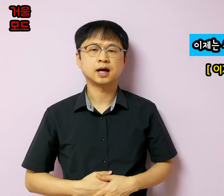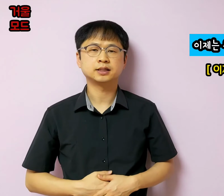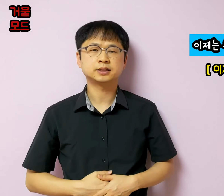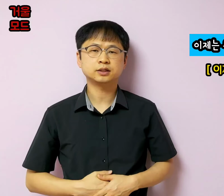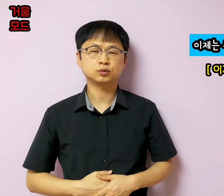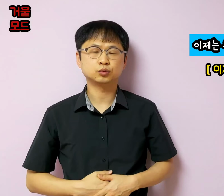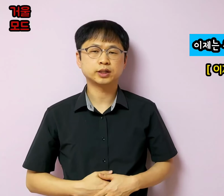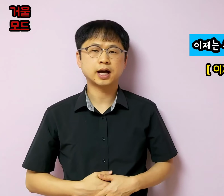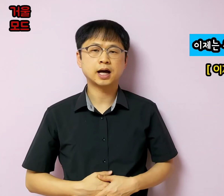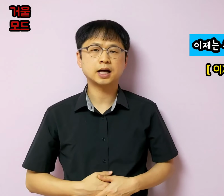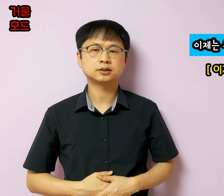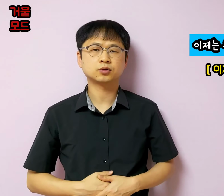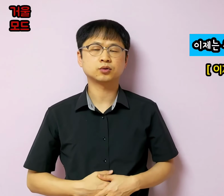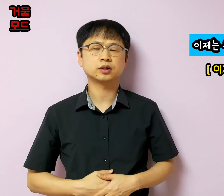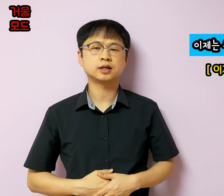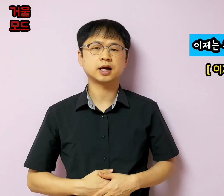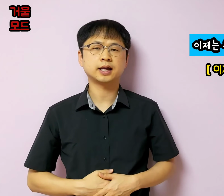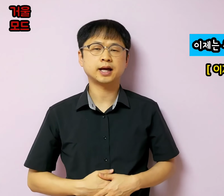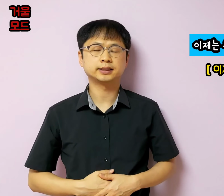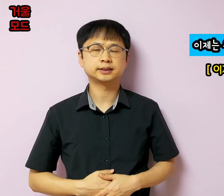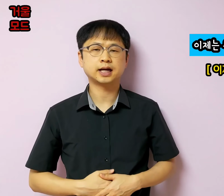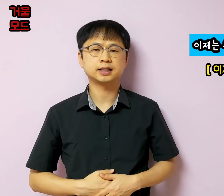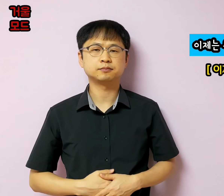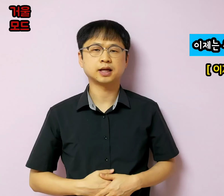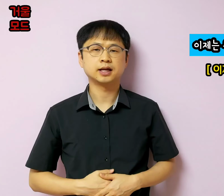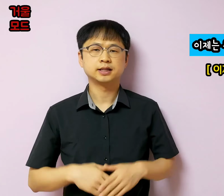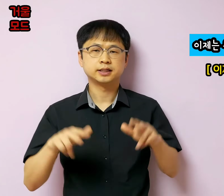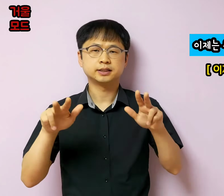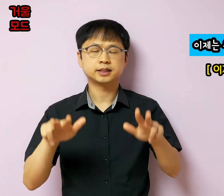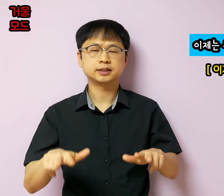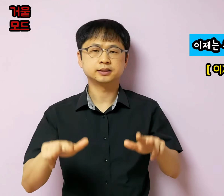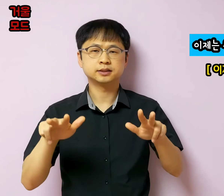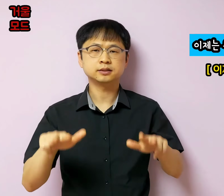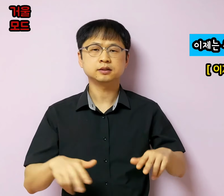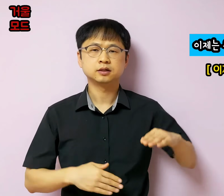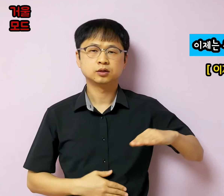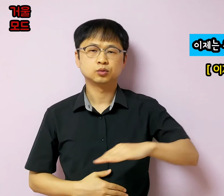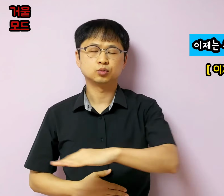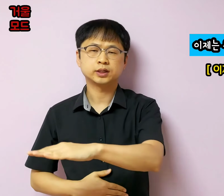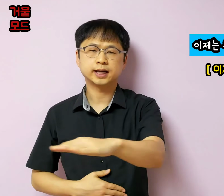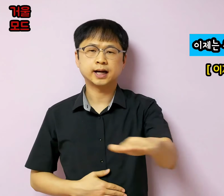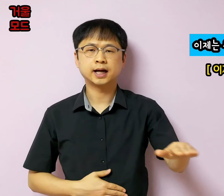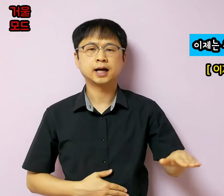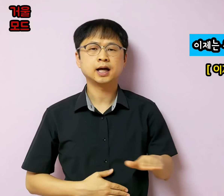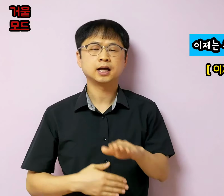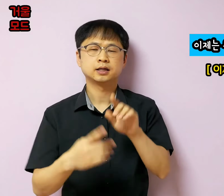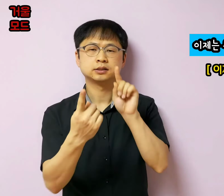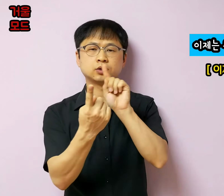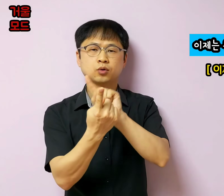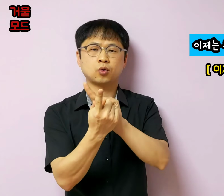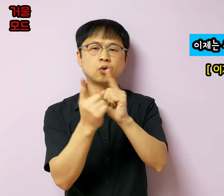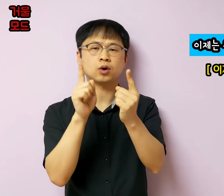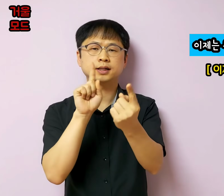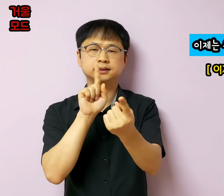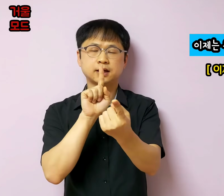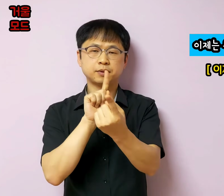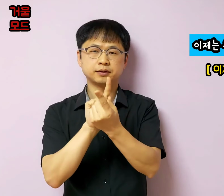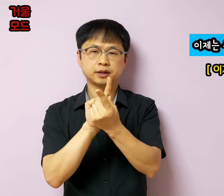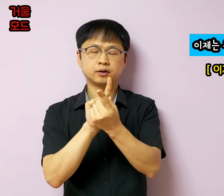가사. 이제는 우리가 서로 떠나가야 할 시간입니다. 이제는 우리가 서로까지는 다